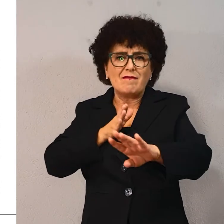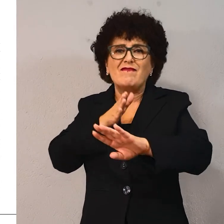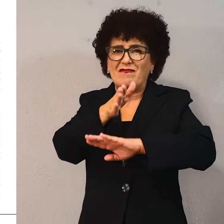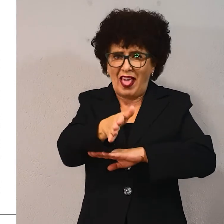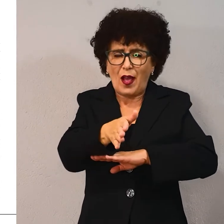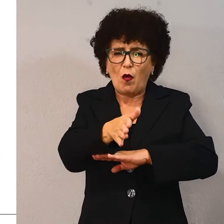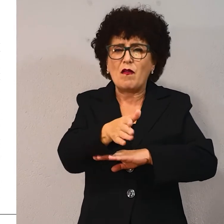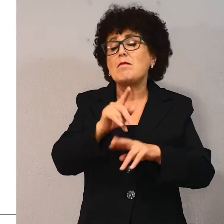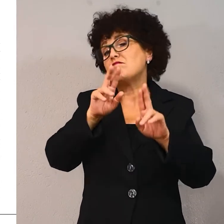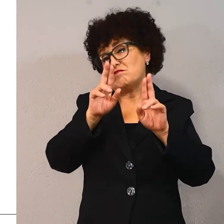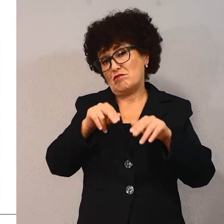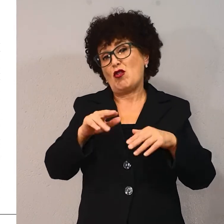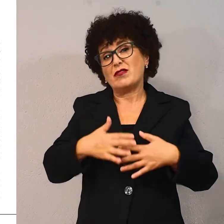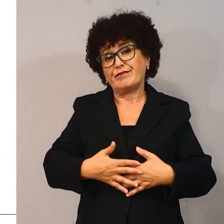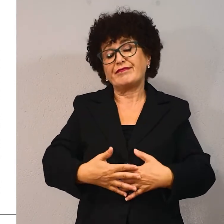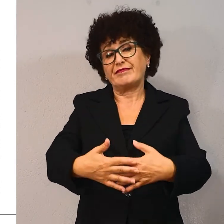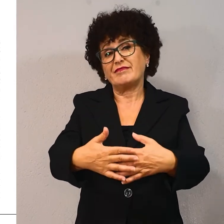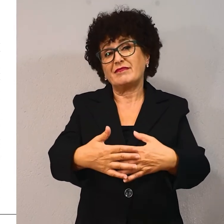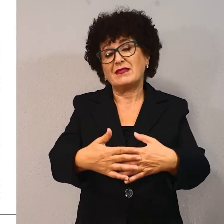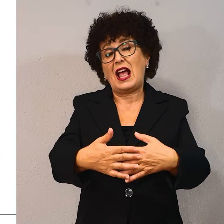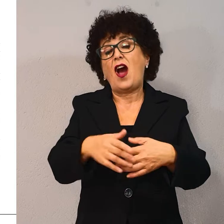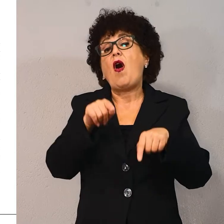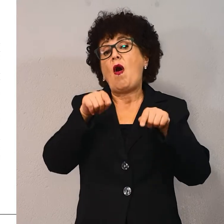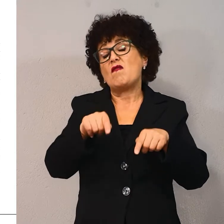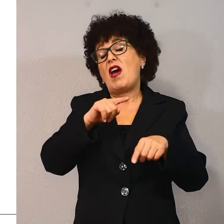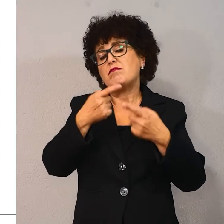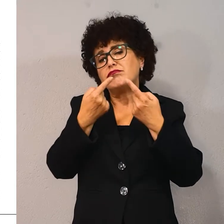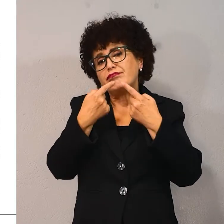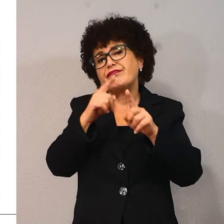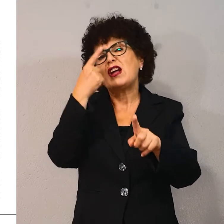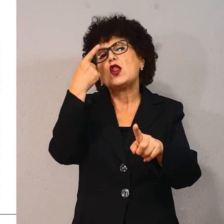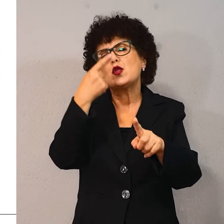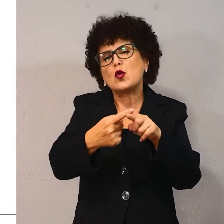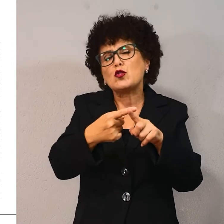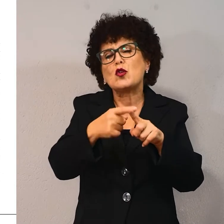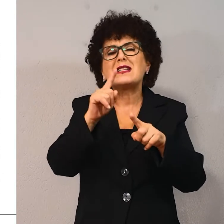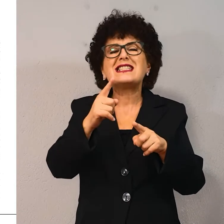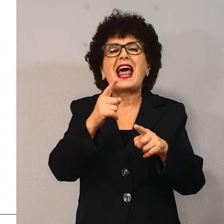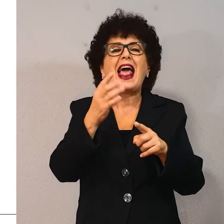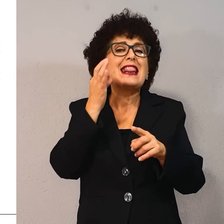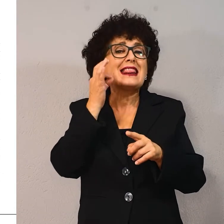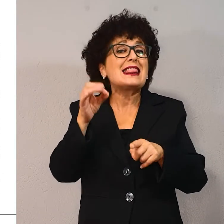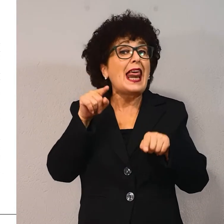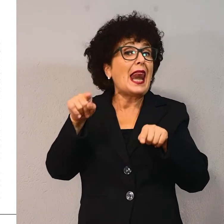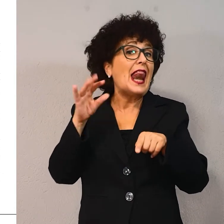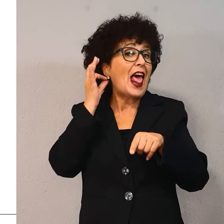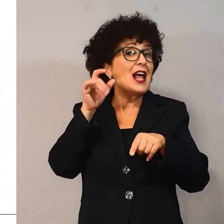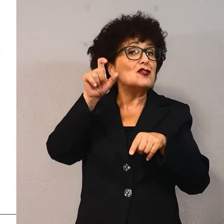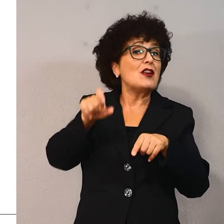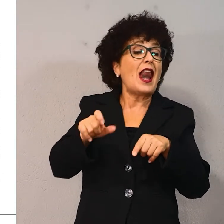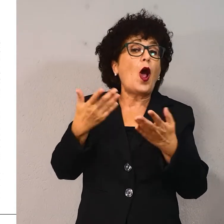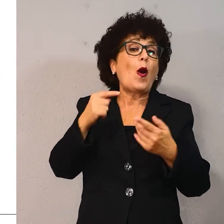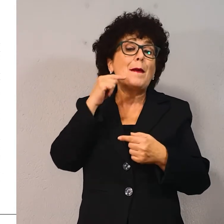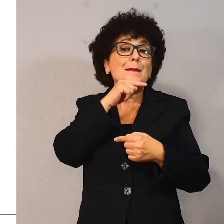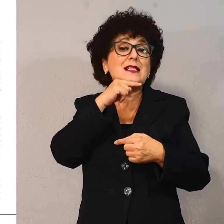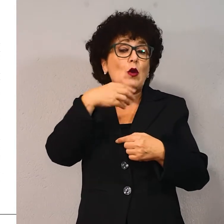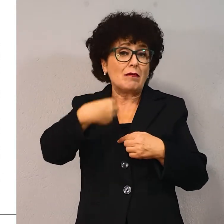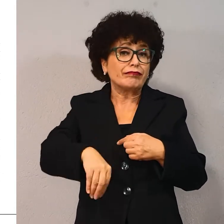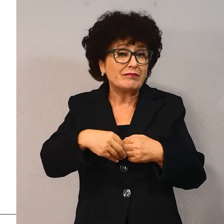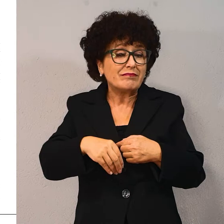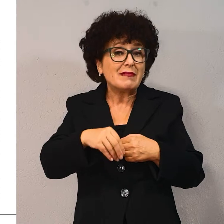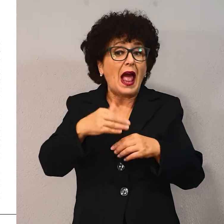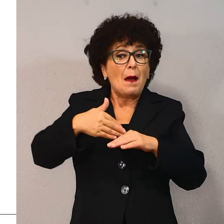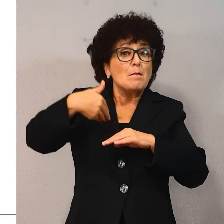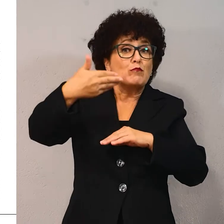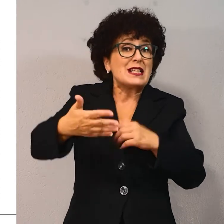жената, може да забремениш. Ова е особено точно за плодните денови од менструалниот циклус, но може